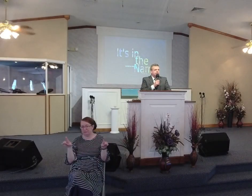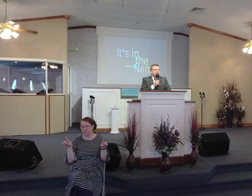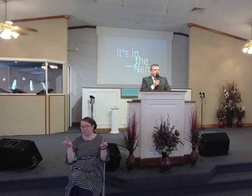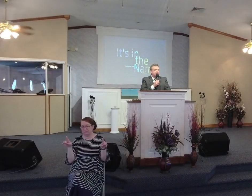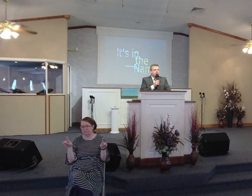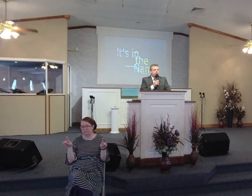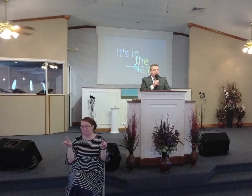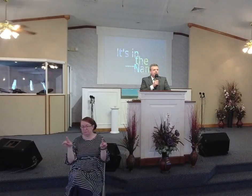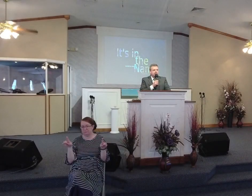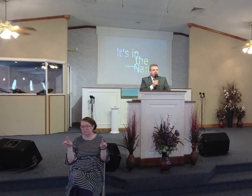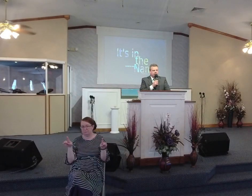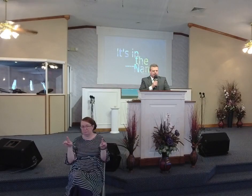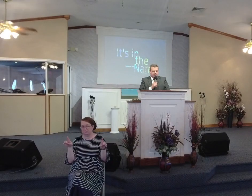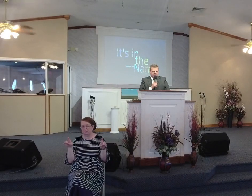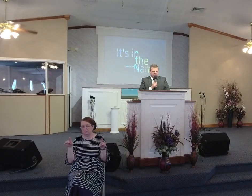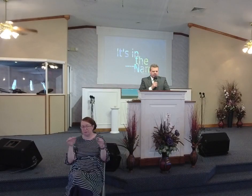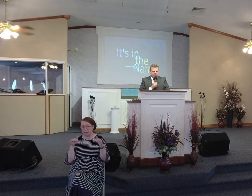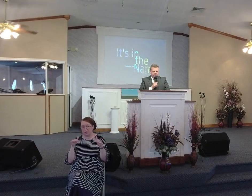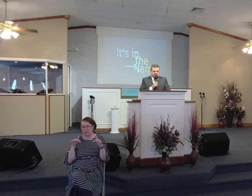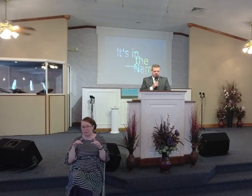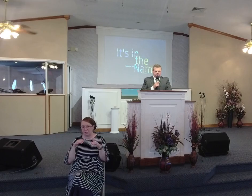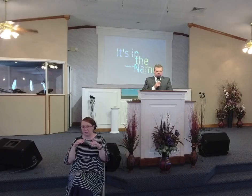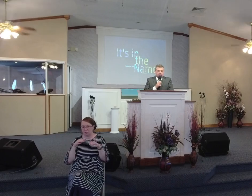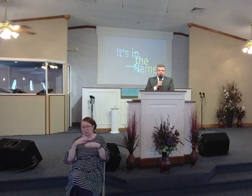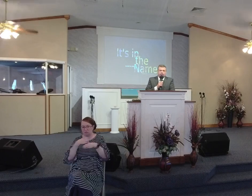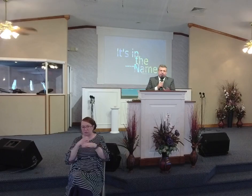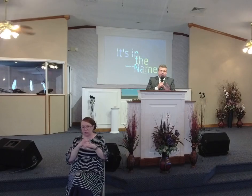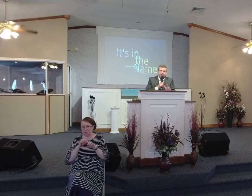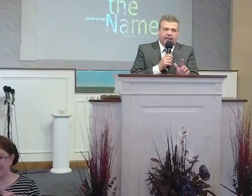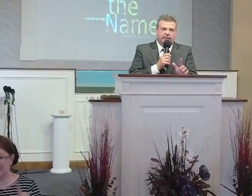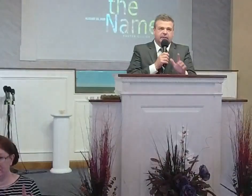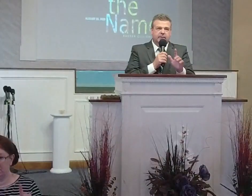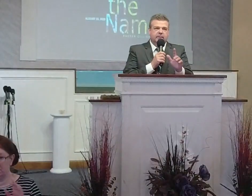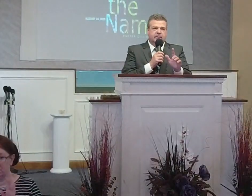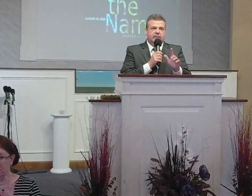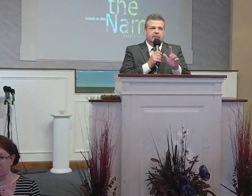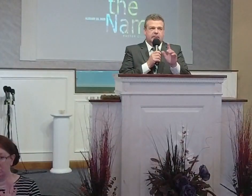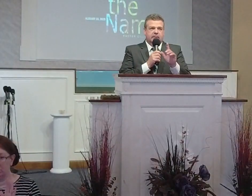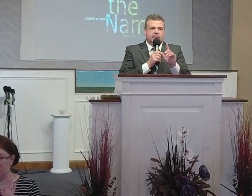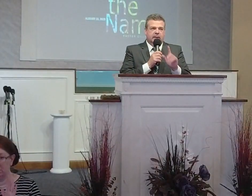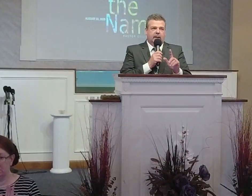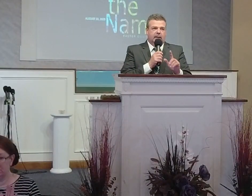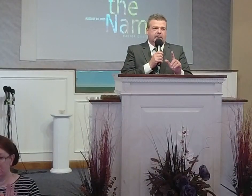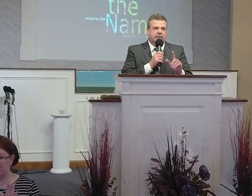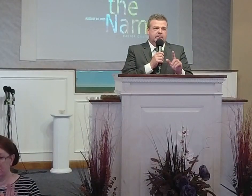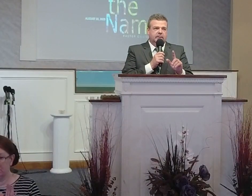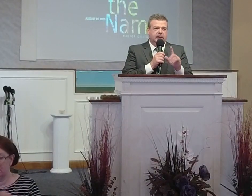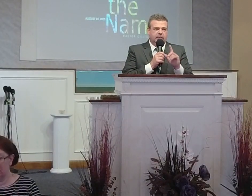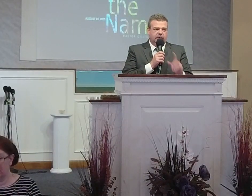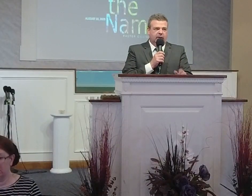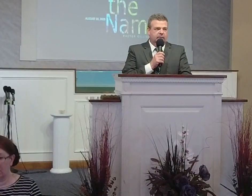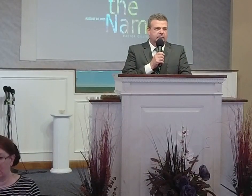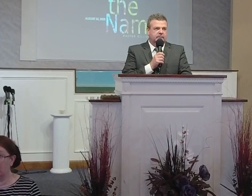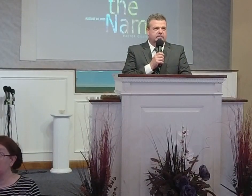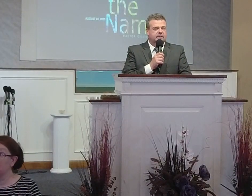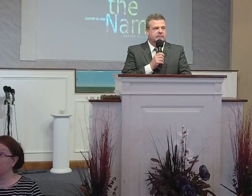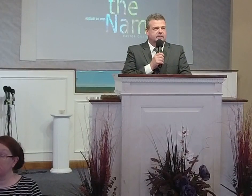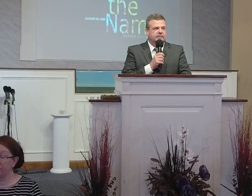completamente diferente. Esta creación va a ser diferente, va a